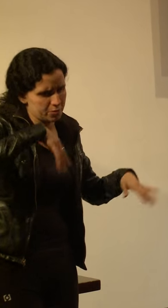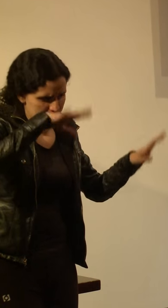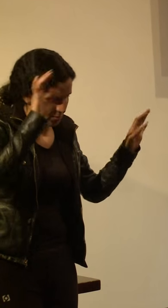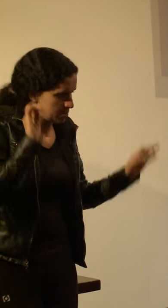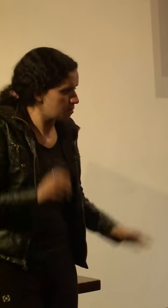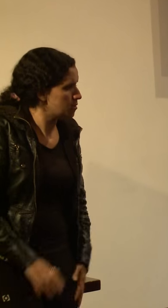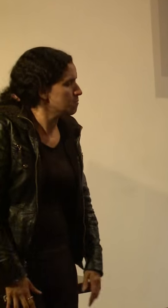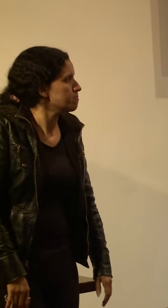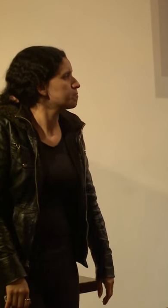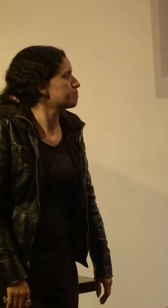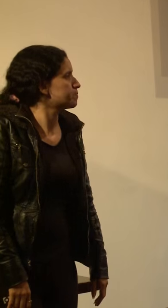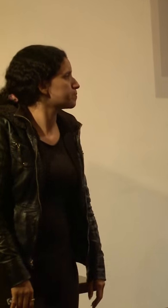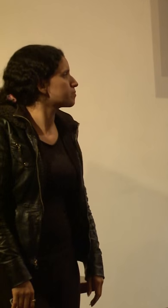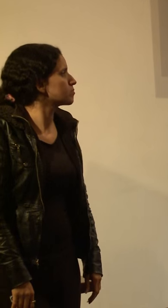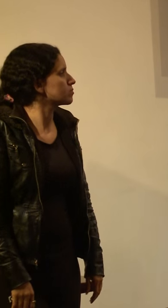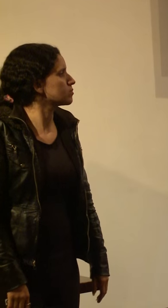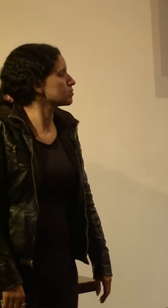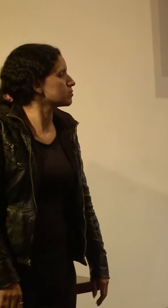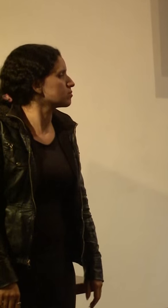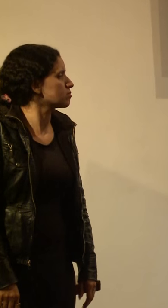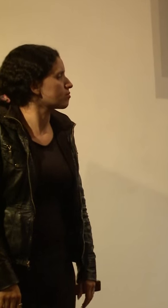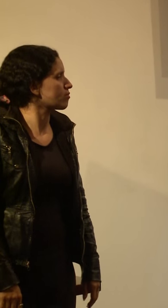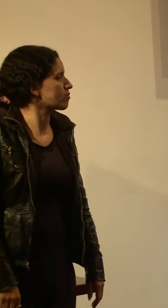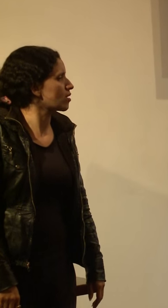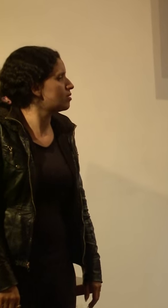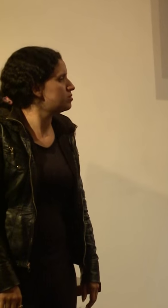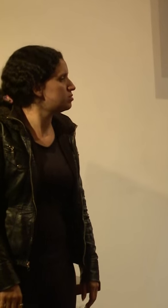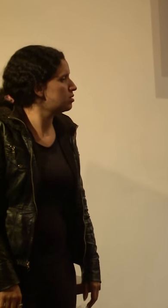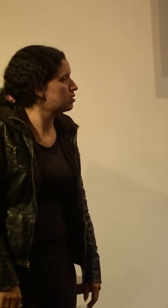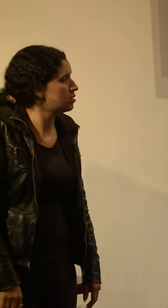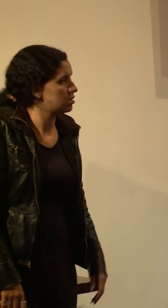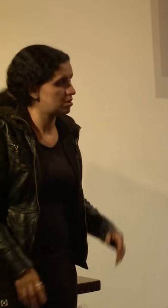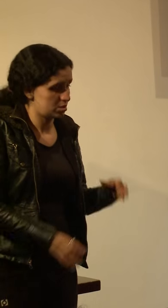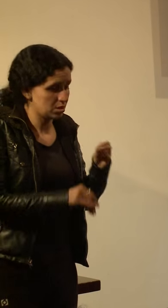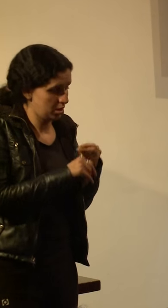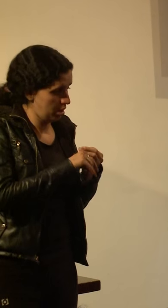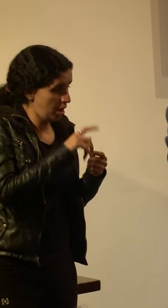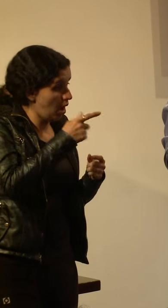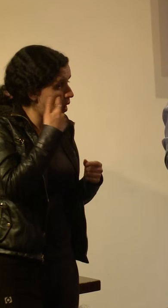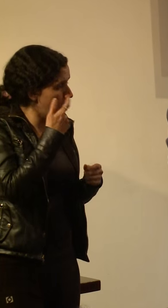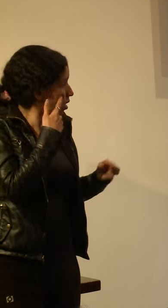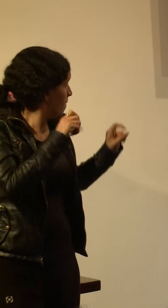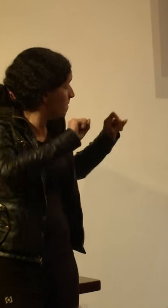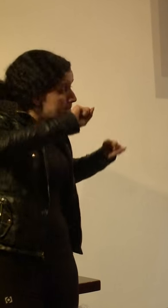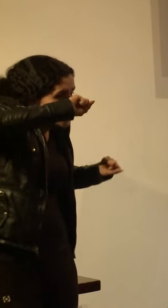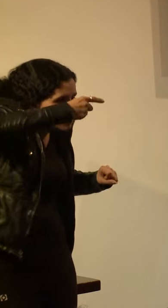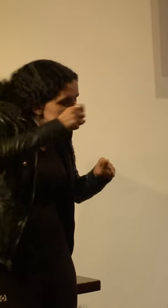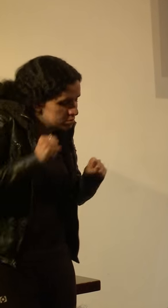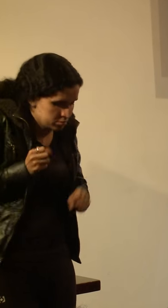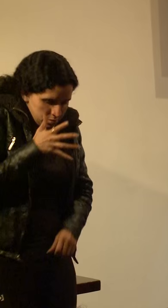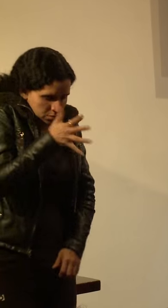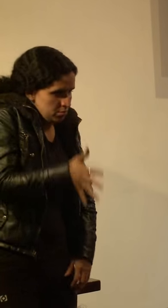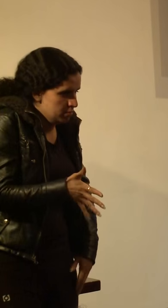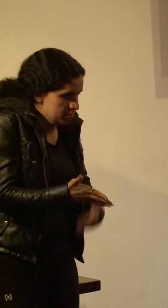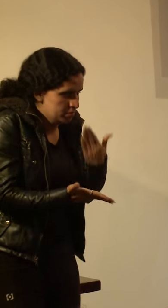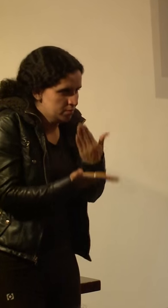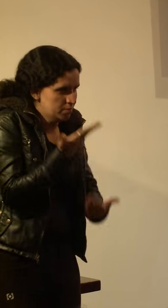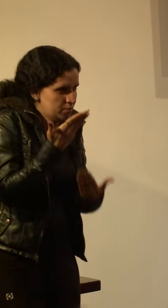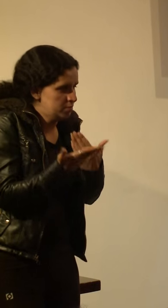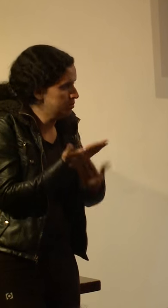gana para poder hacer algo, ahí lo encuentra, ¿cierto? Y ahí lo tiene la respuesta. Entonces es un primer nivel. Fíjense que ese primer nivel se ve muy fácil,